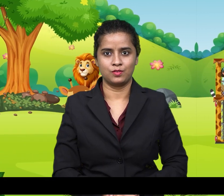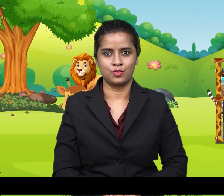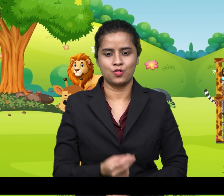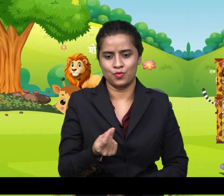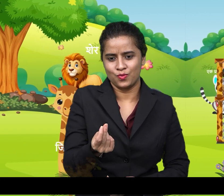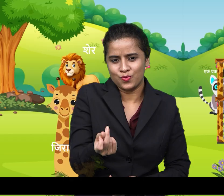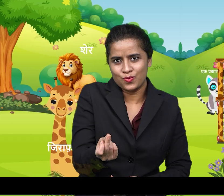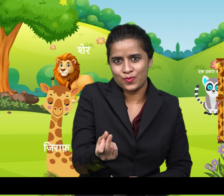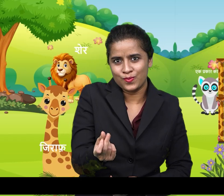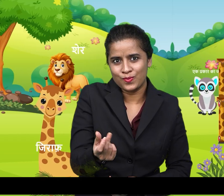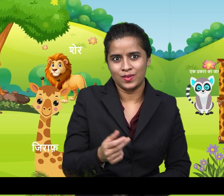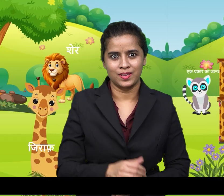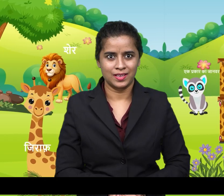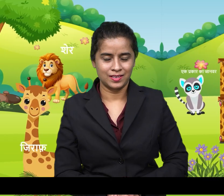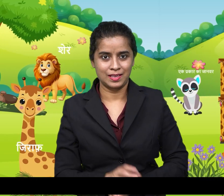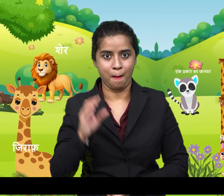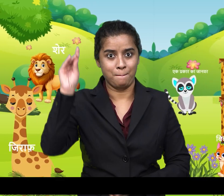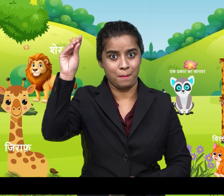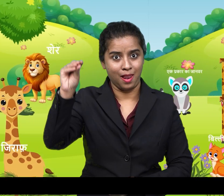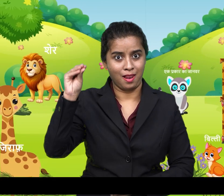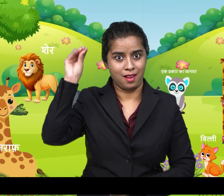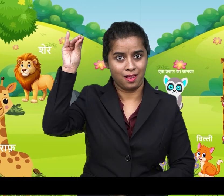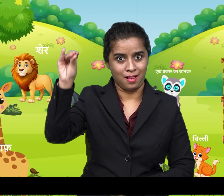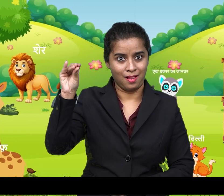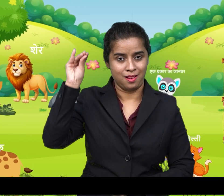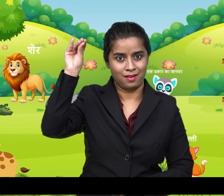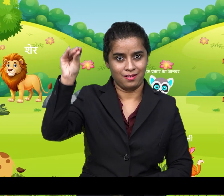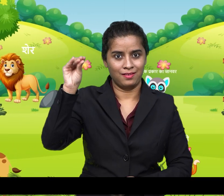कुत्ता, ऊंट,